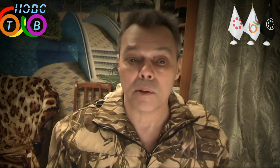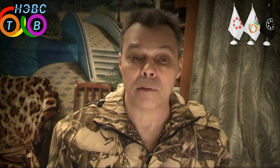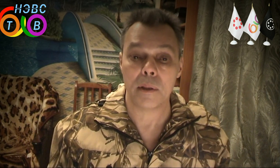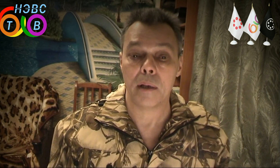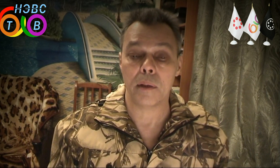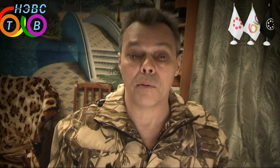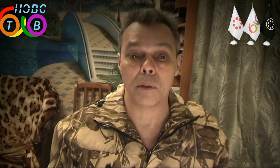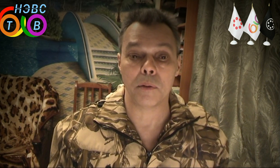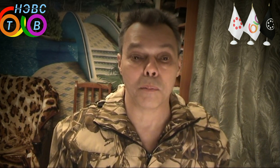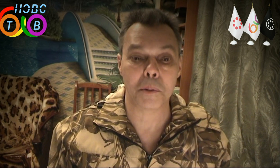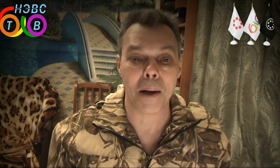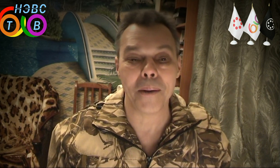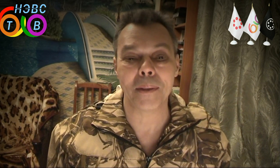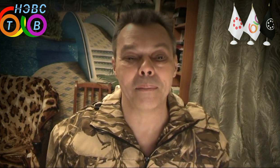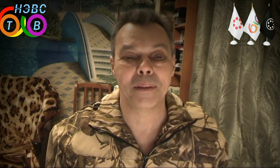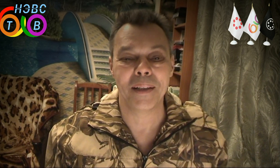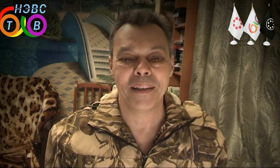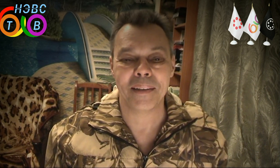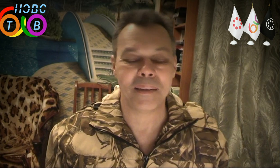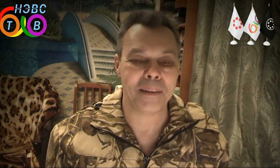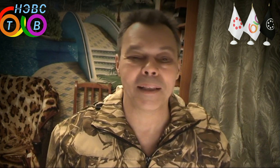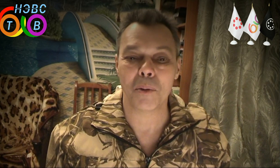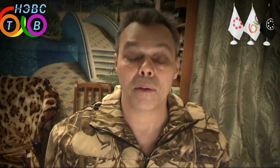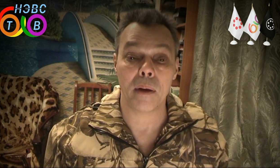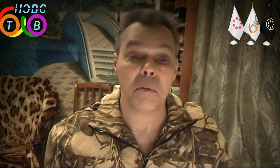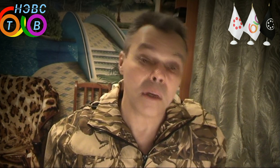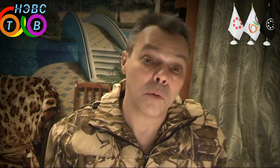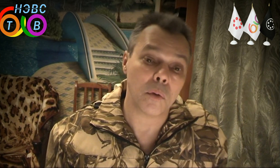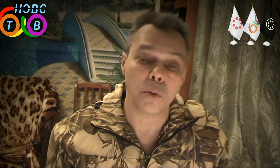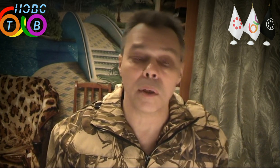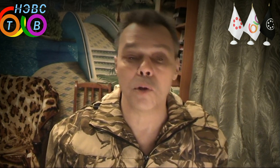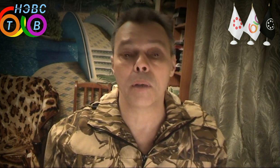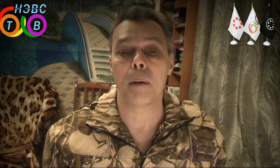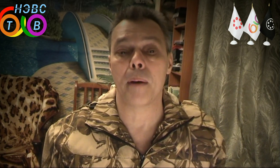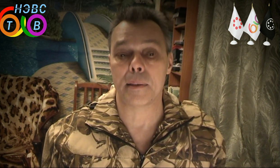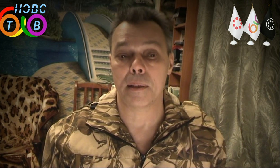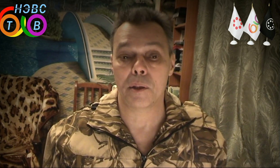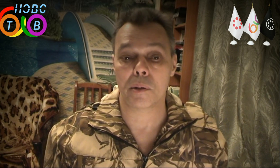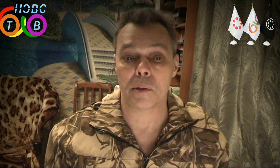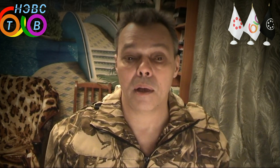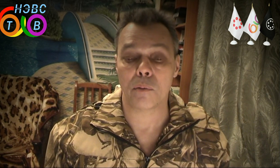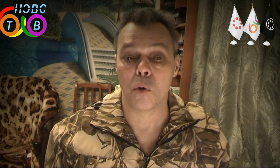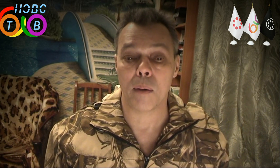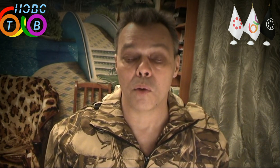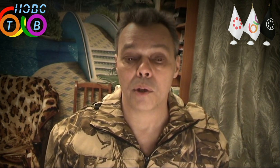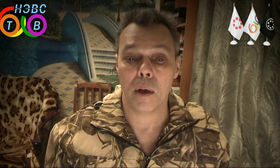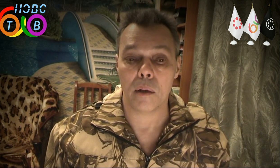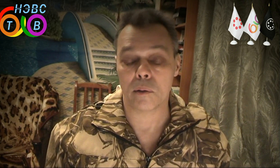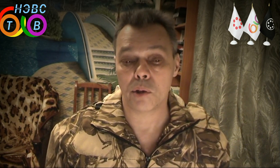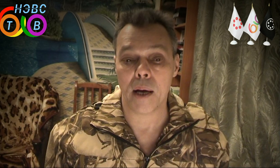от всех и никого не допускаю там и никому не доверяю. Нет, ну кто-то может и попасть, конечно же, вдруг помочь. Это случайно,